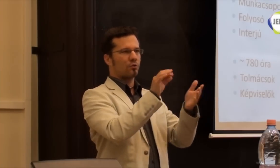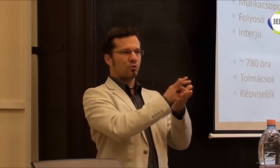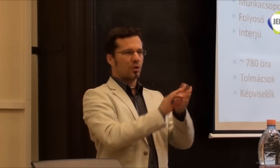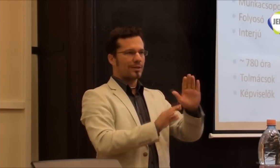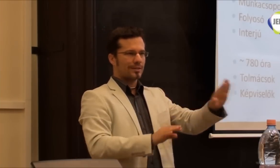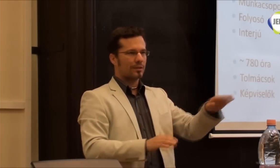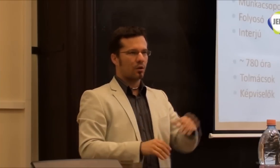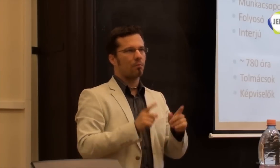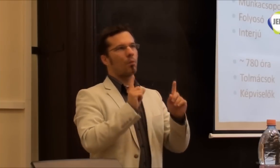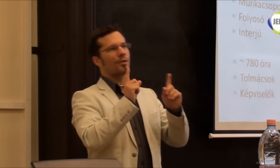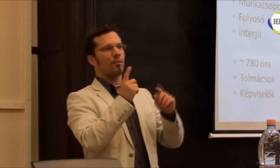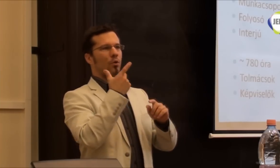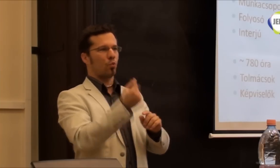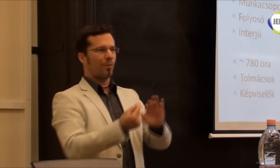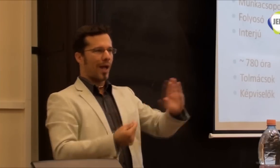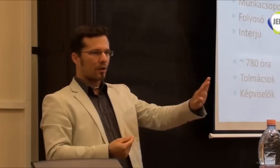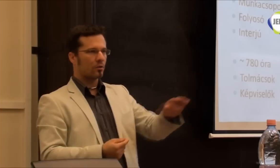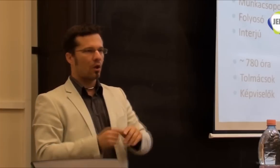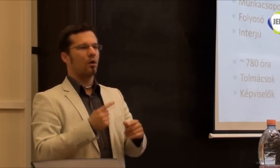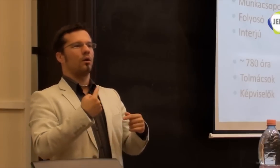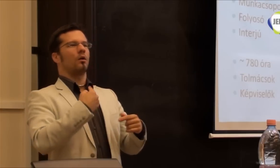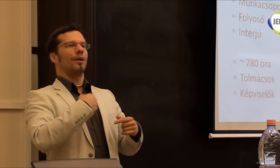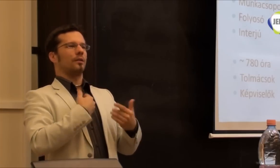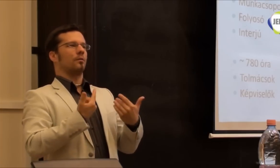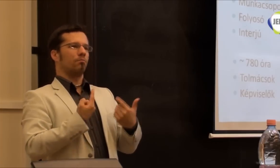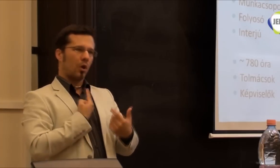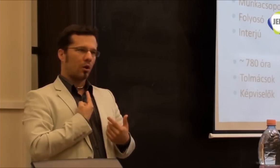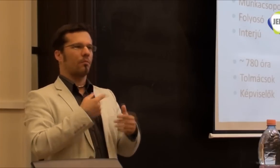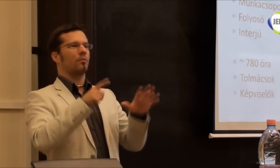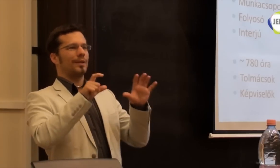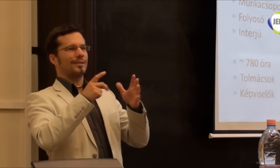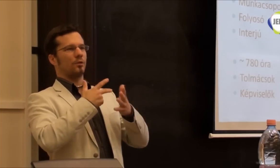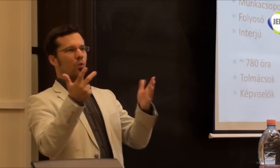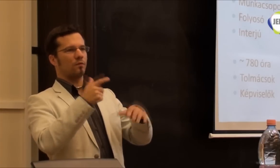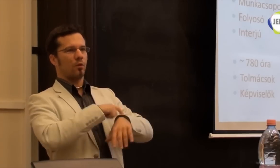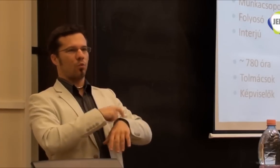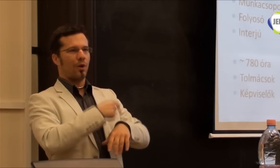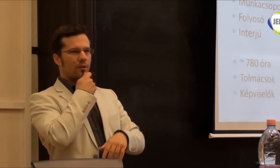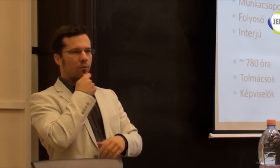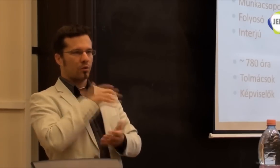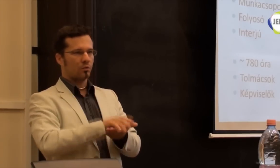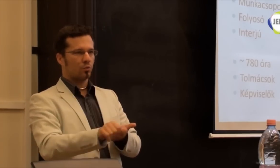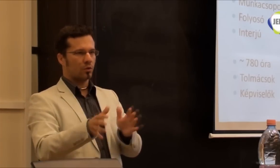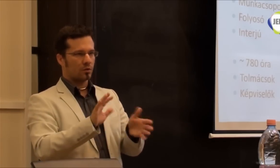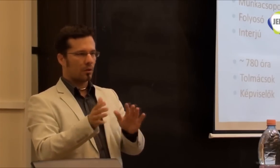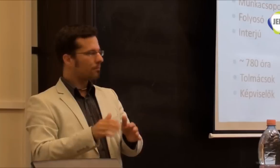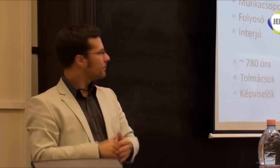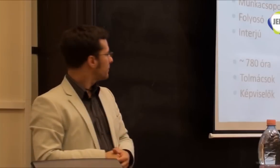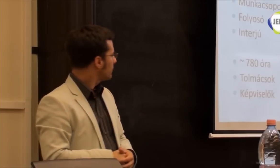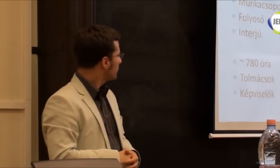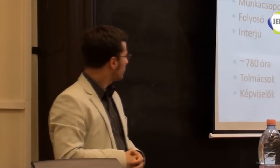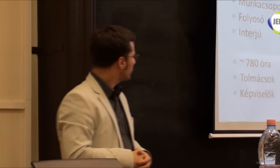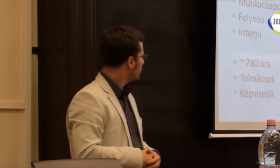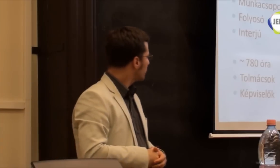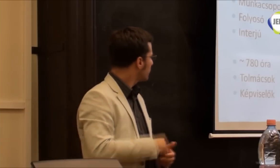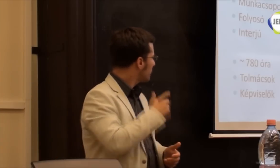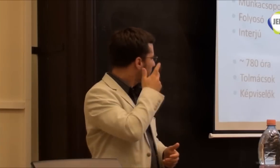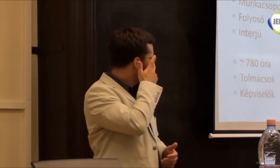párosával egy más statisztika, tehát kb. A duplája, de én magam 780 órát fogyasztottam.